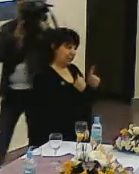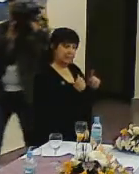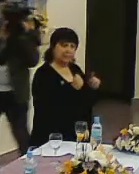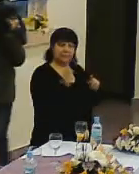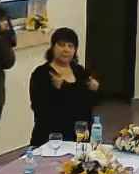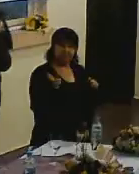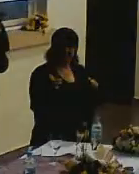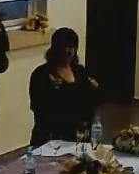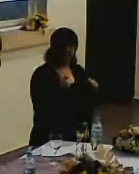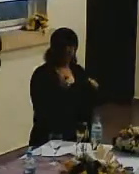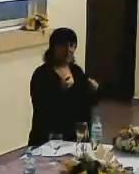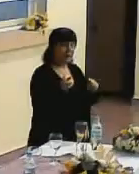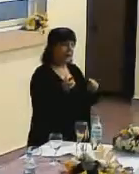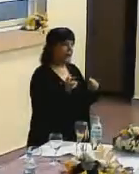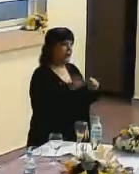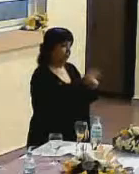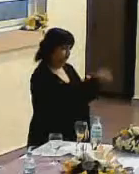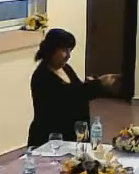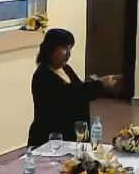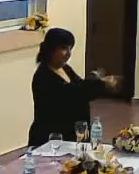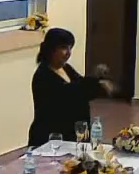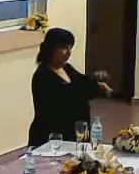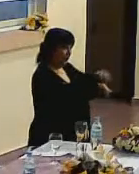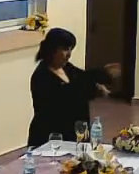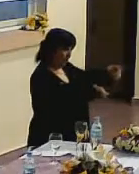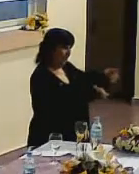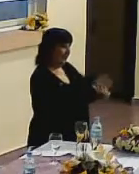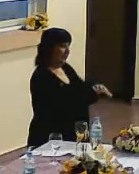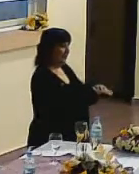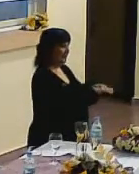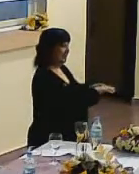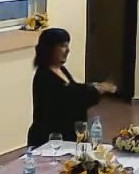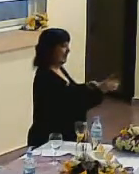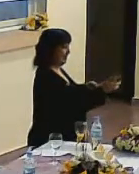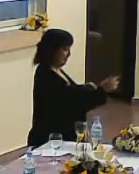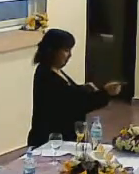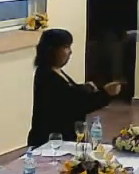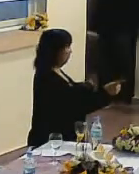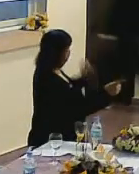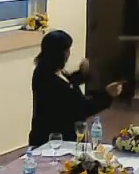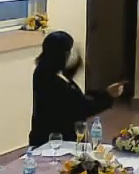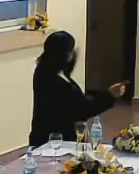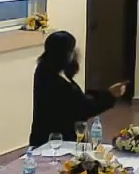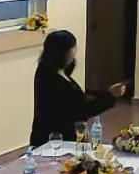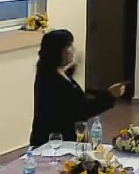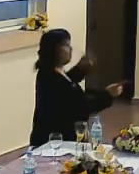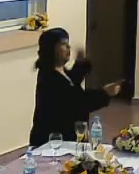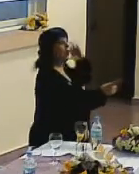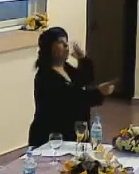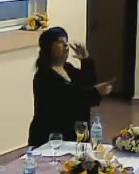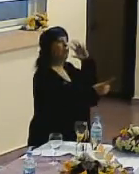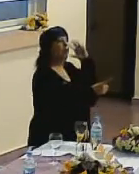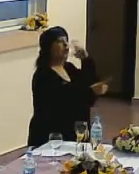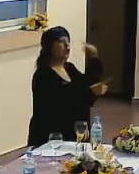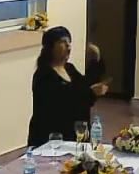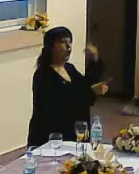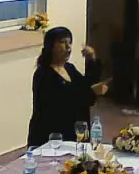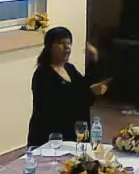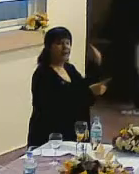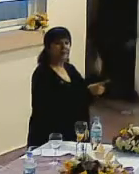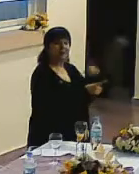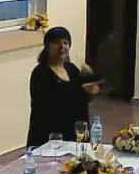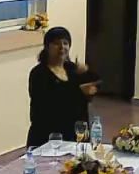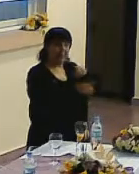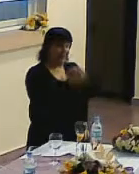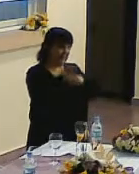ahora está pasando la iniciativa, la licenciada Molina, que todavía no llegó, la fonoaudióloga y psicomotricista, que es la